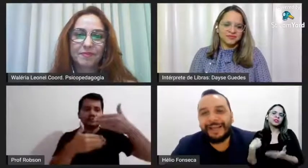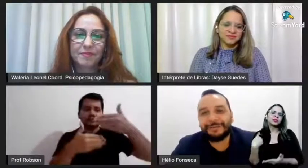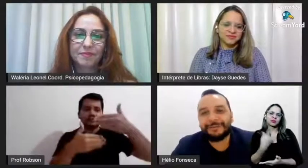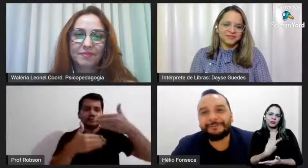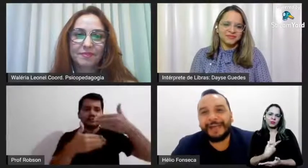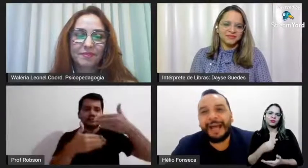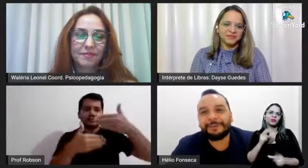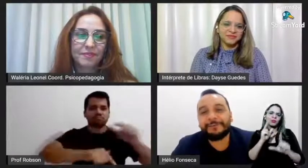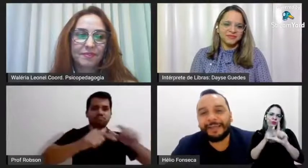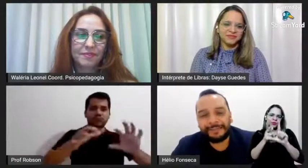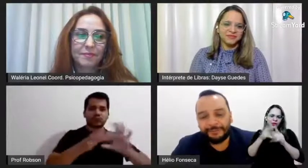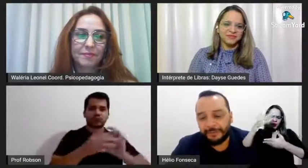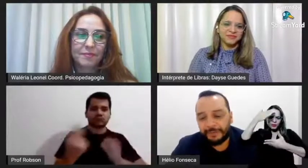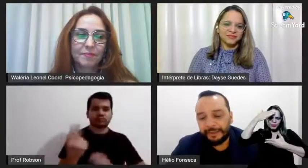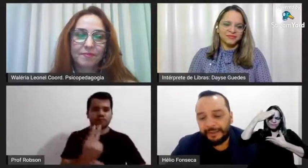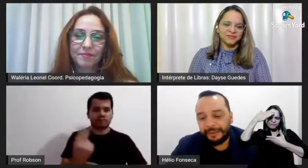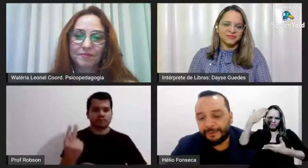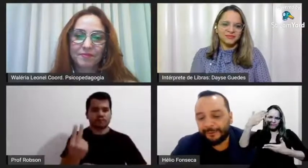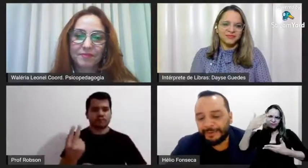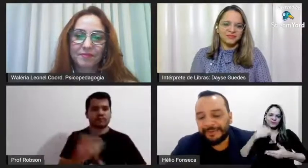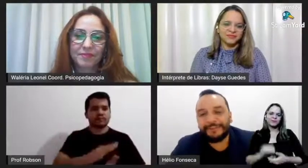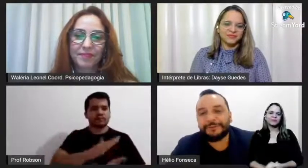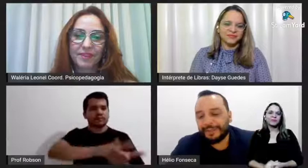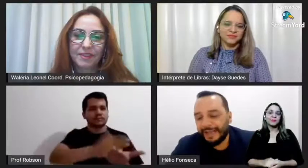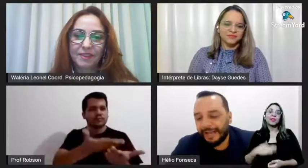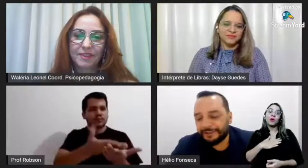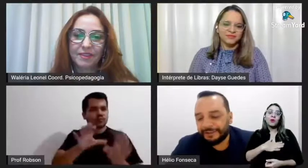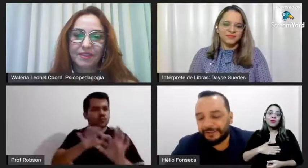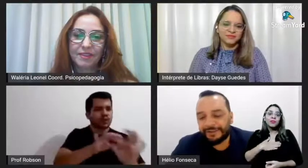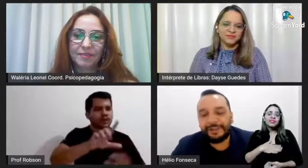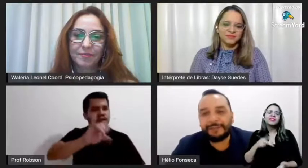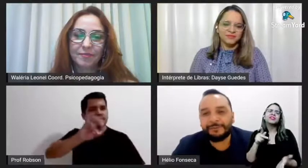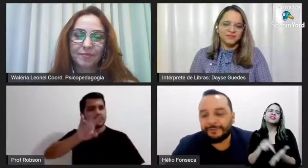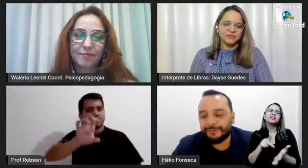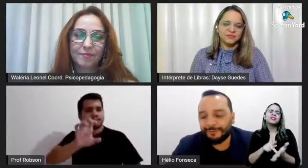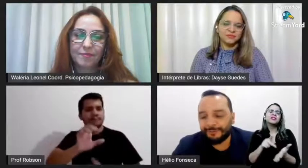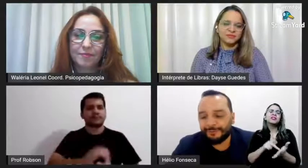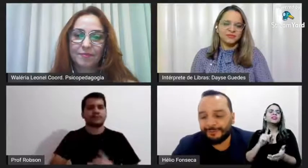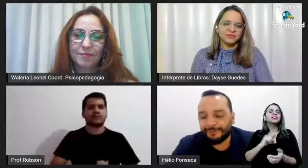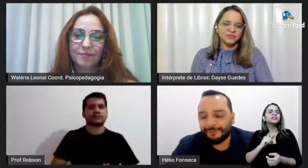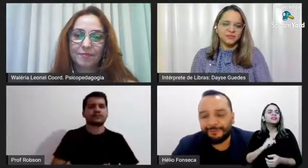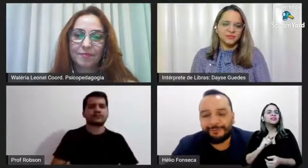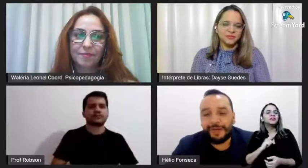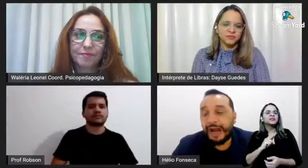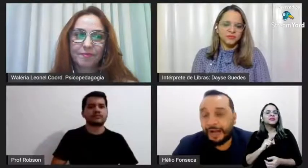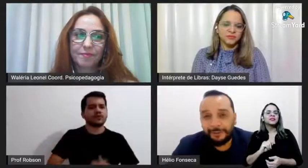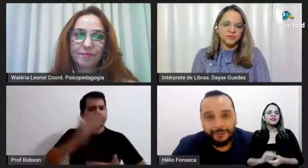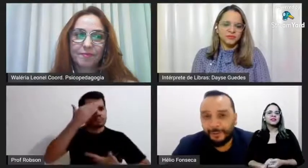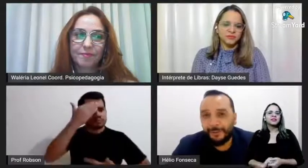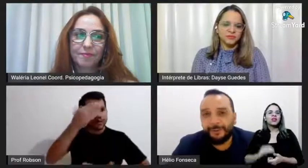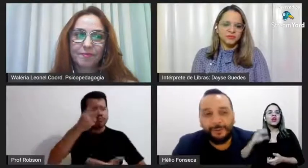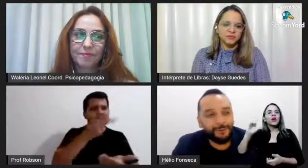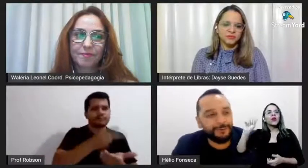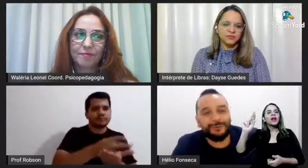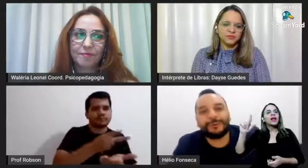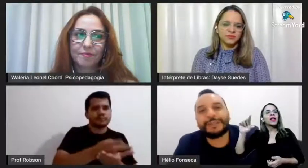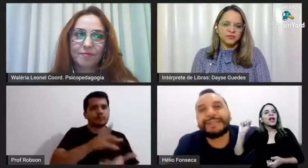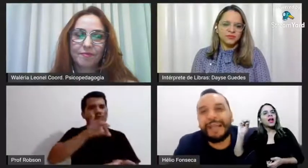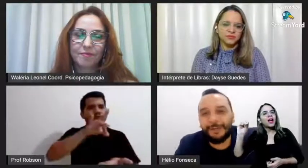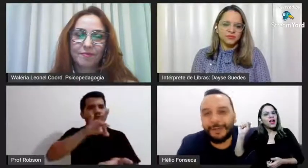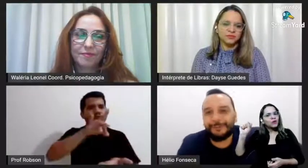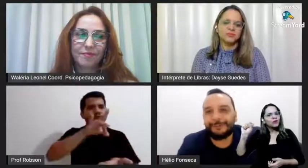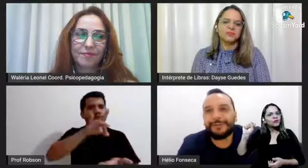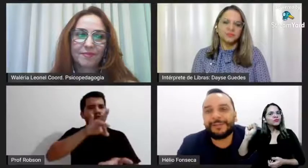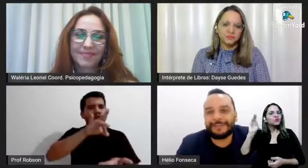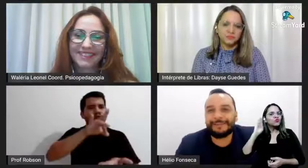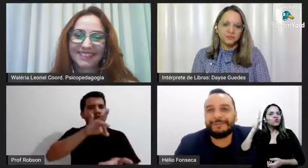dessa live. Obrigado mesmo. Eu gostaria de verdade de ter o Carlos ou algum outro surdo